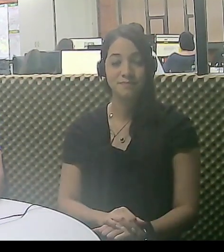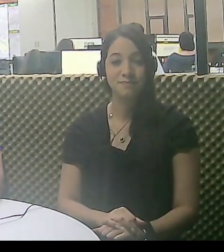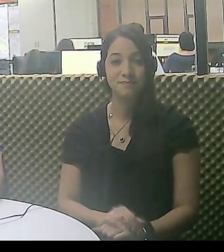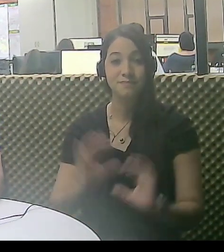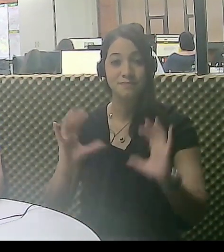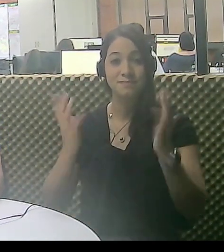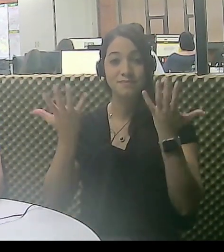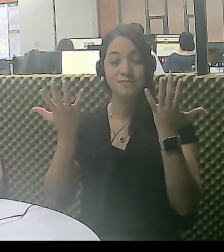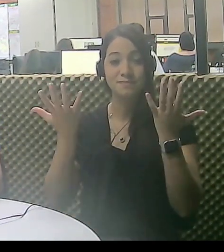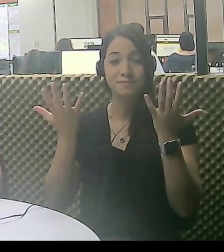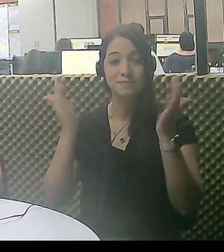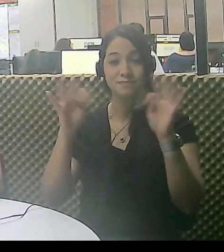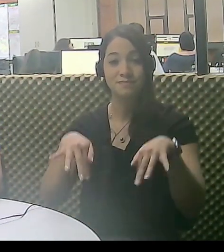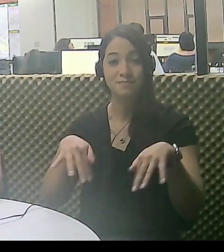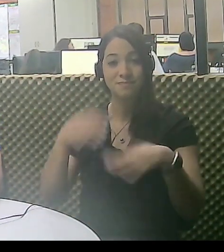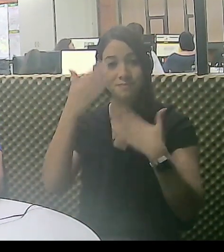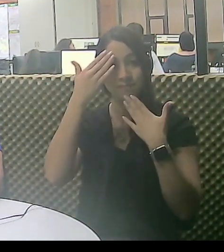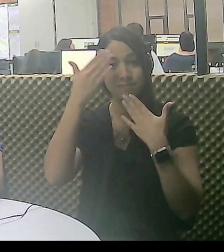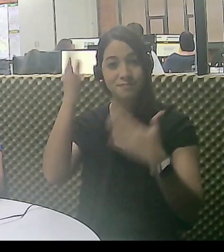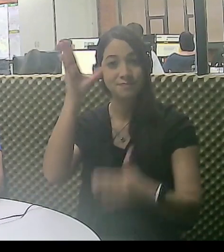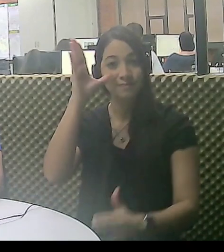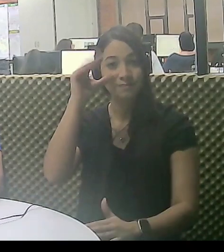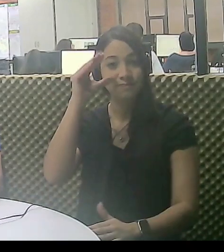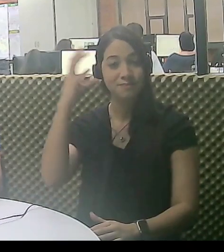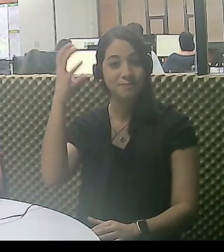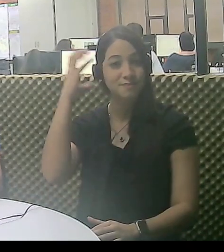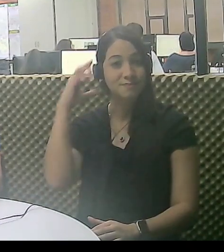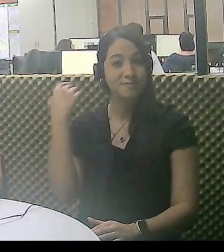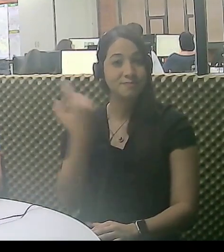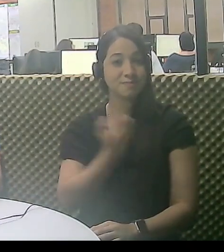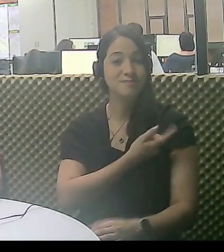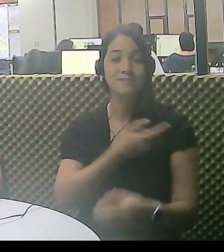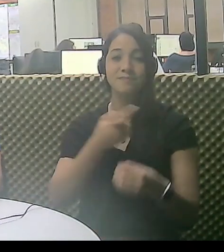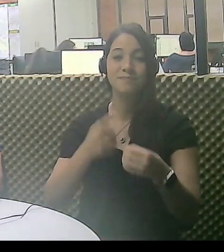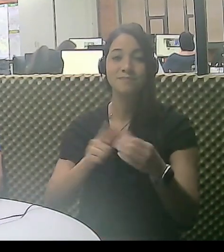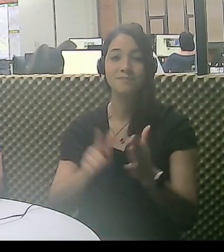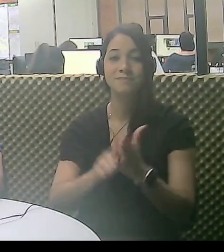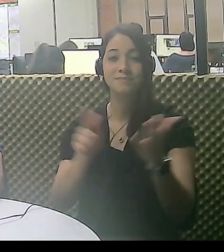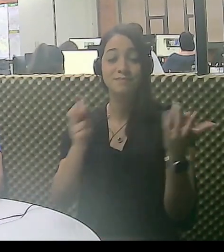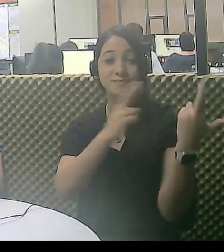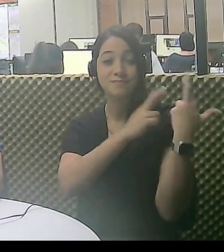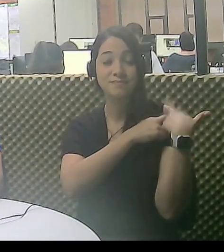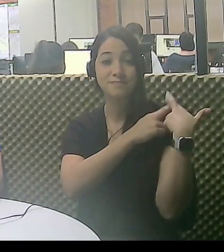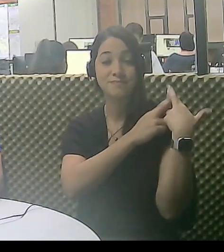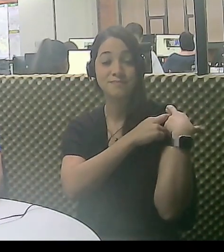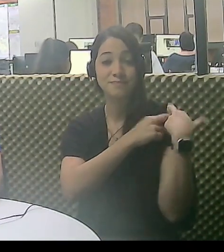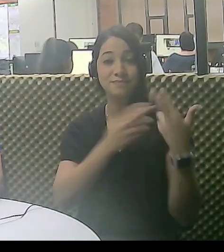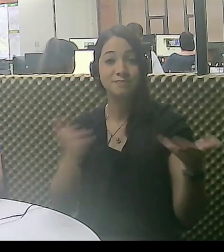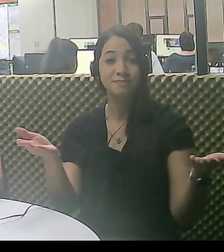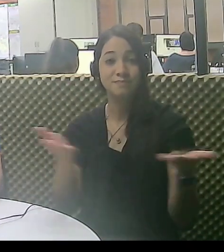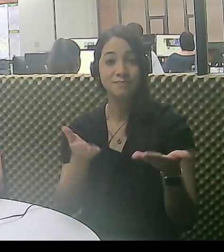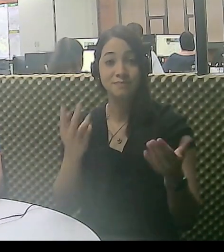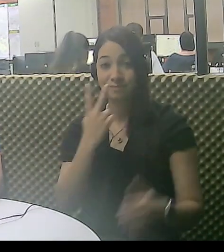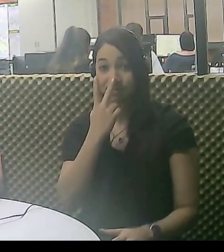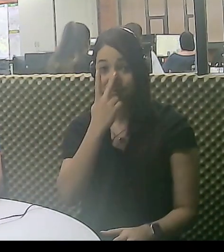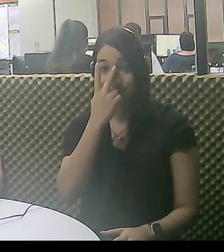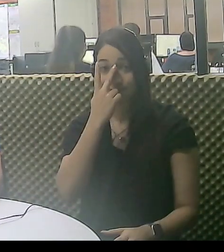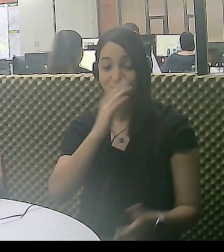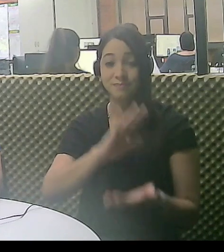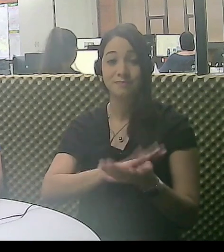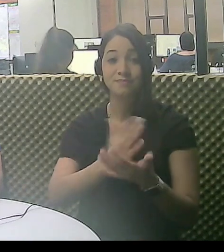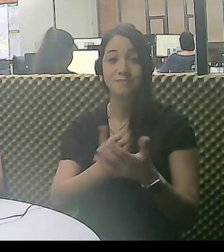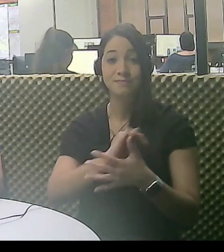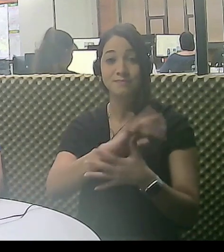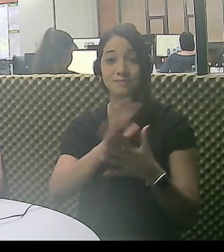notícias. A edição de hoje fica por aqui. Obrigado pela sua audiência, Rádio Nossa Cidade. Jornalista responsável pela edição, Vanessa